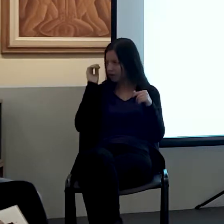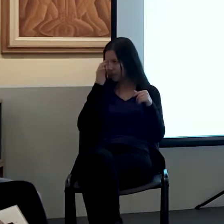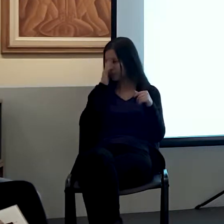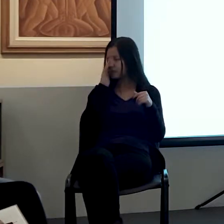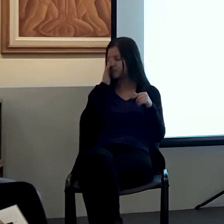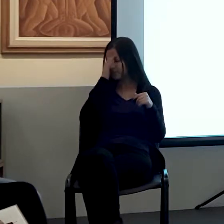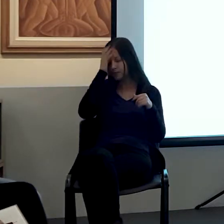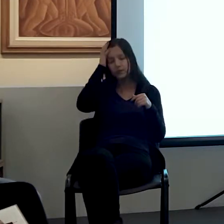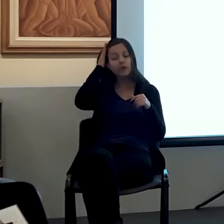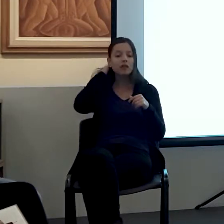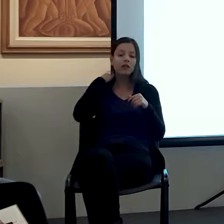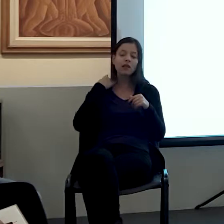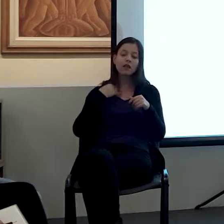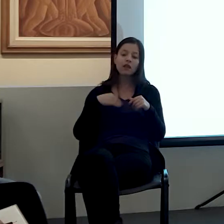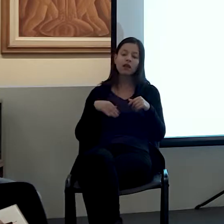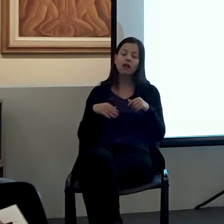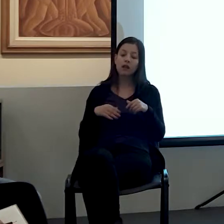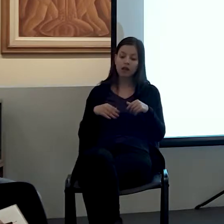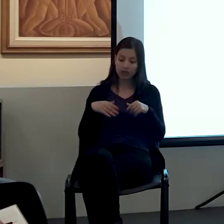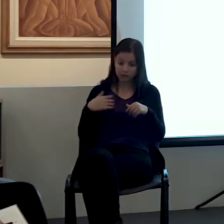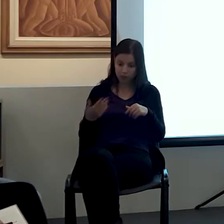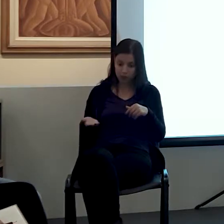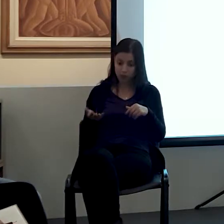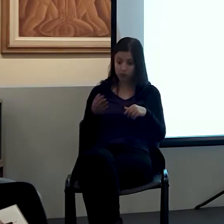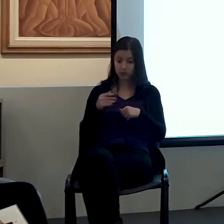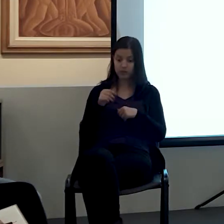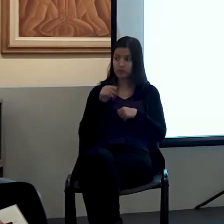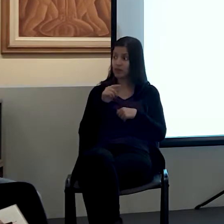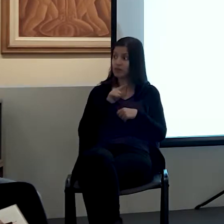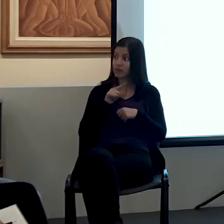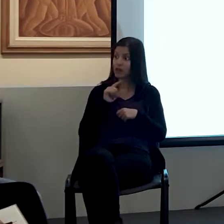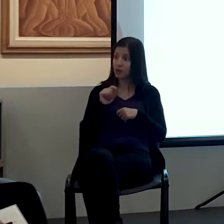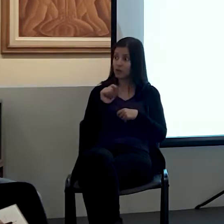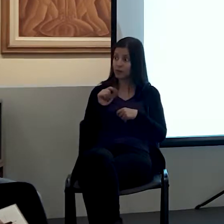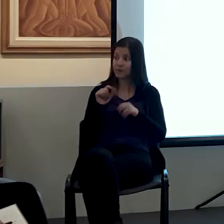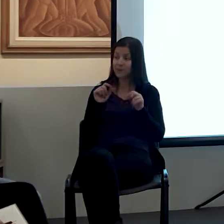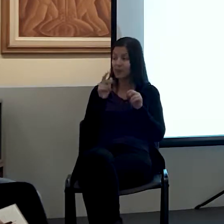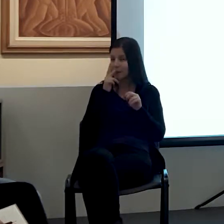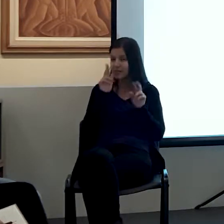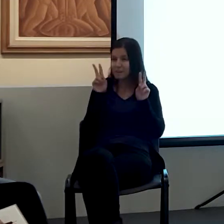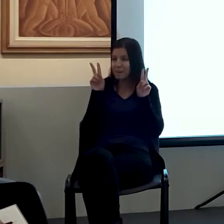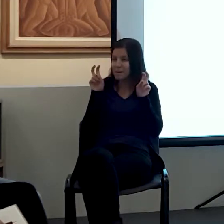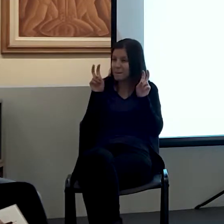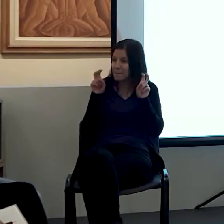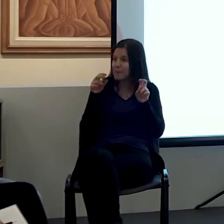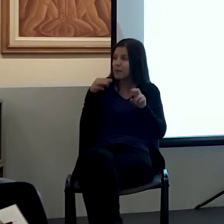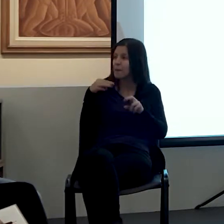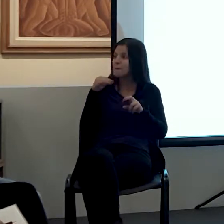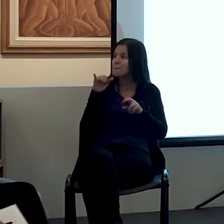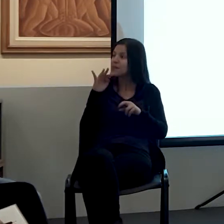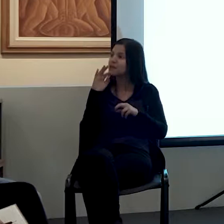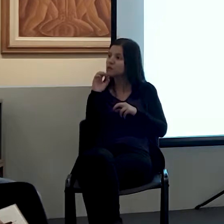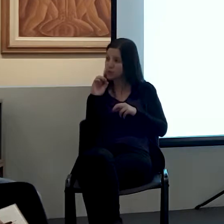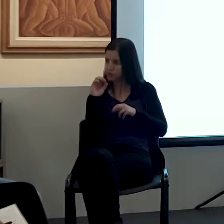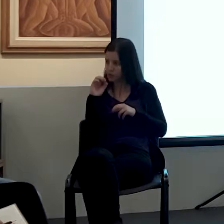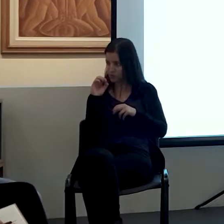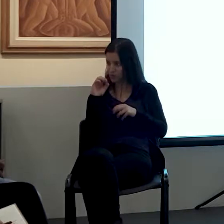dessas coisas que cria esse mito, coloquem entre aspas, hein? Porque não quer dizer